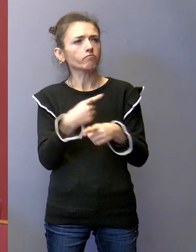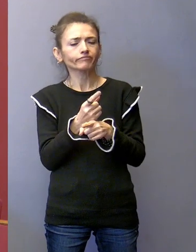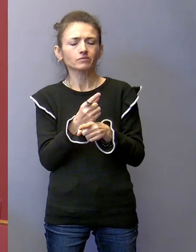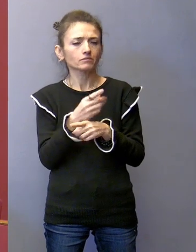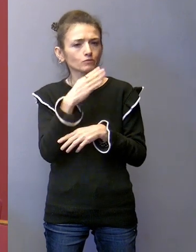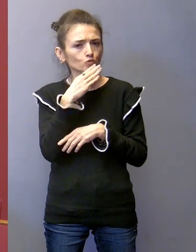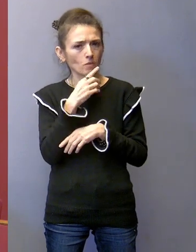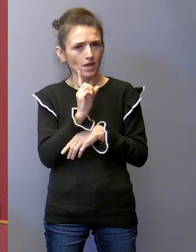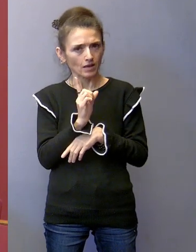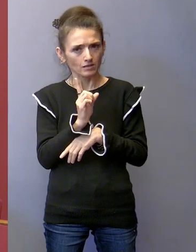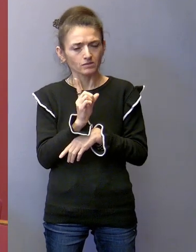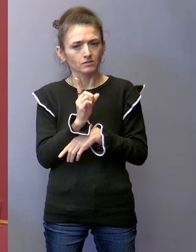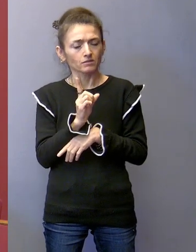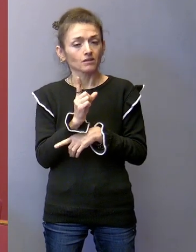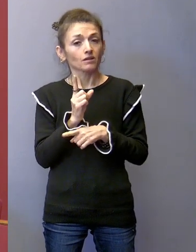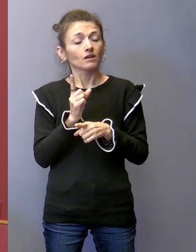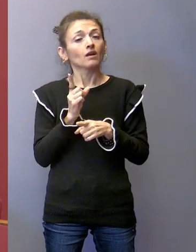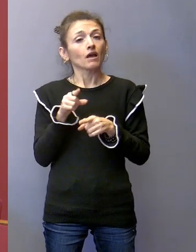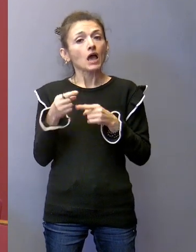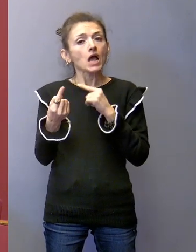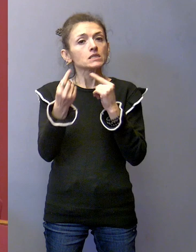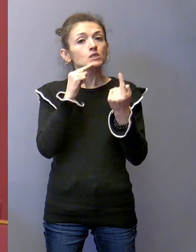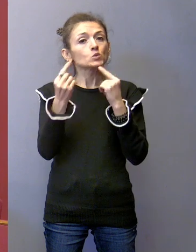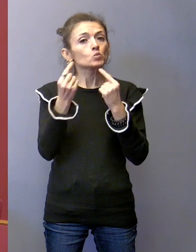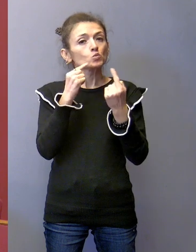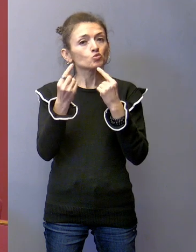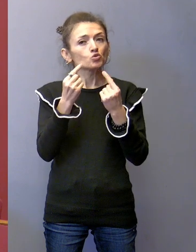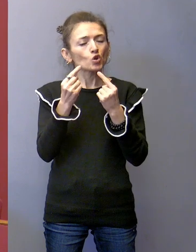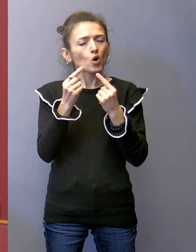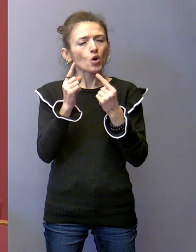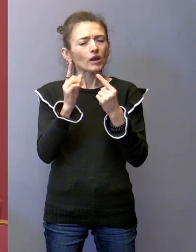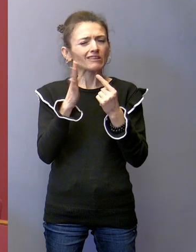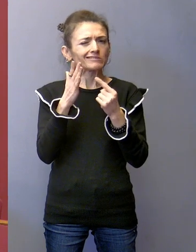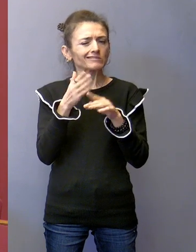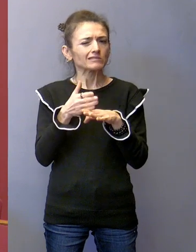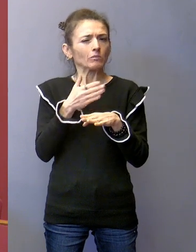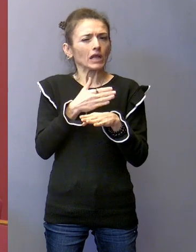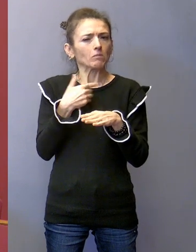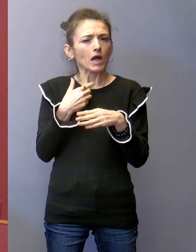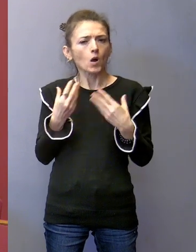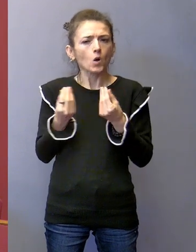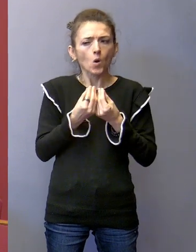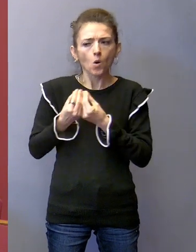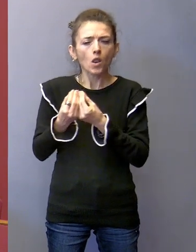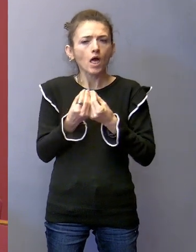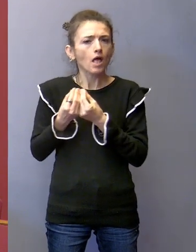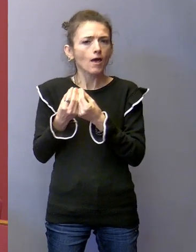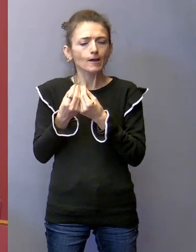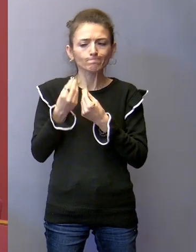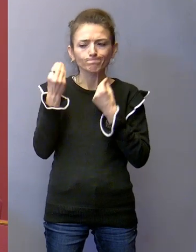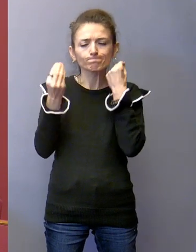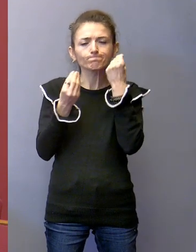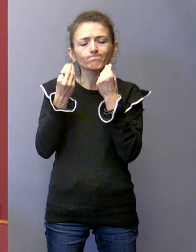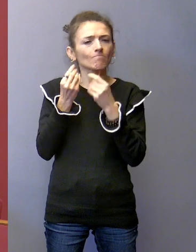ancor prima di entrare diciamo nel merito della della discussione insieme ai colleghi ci siamo come dire anche un po' sentiti in dovere di